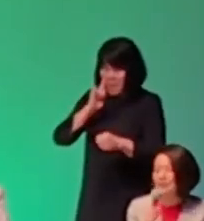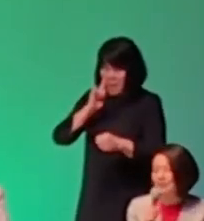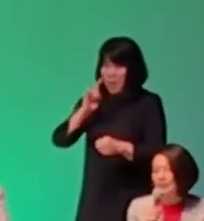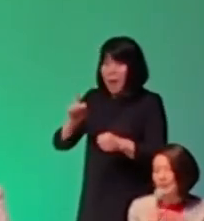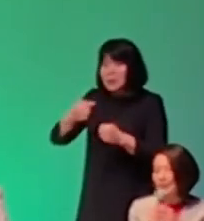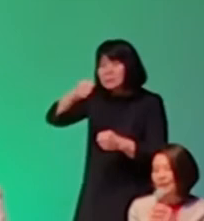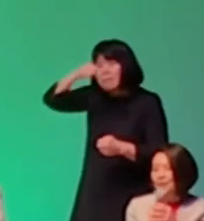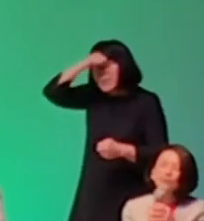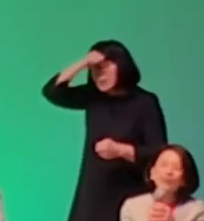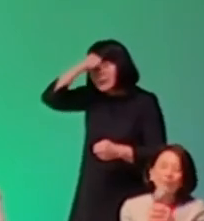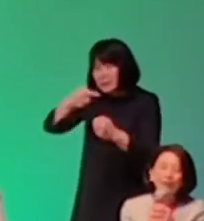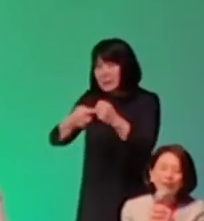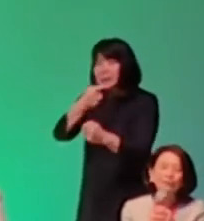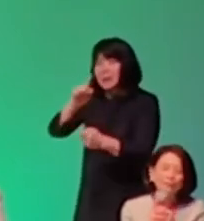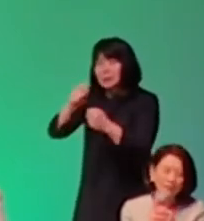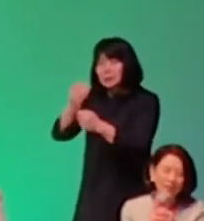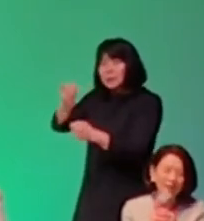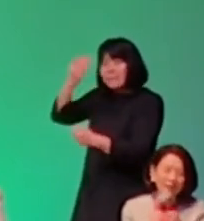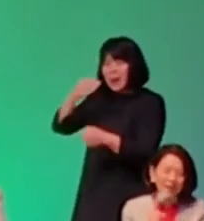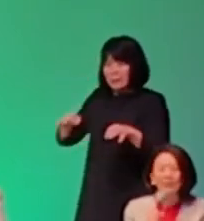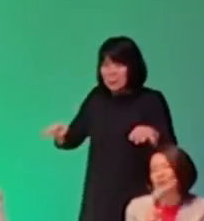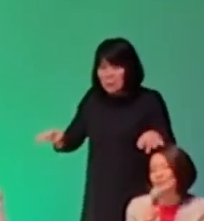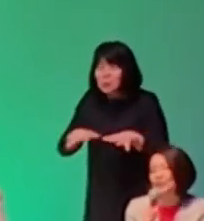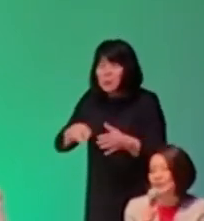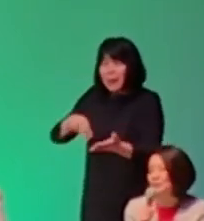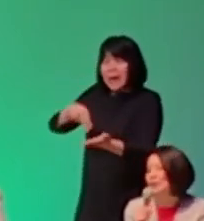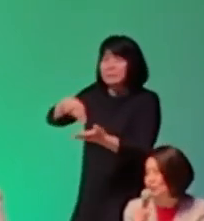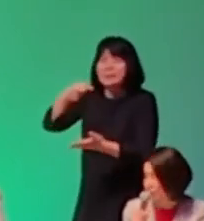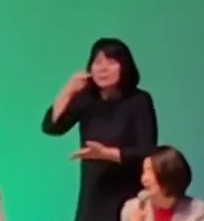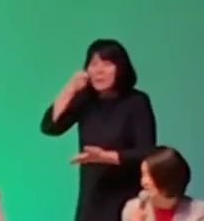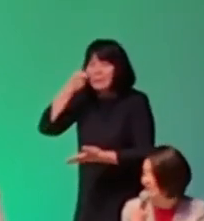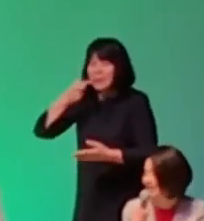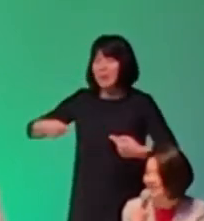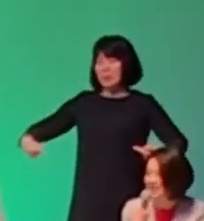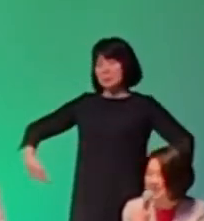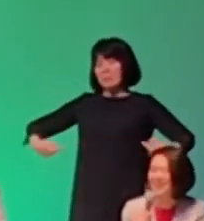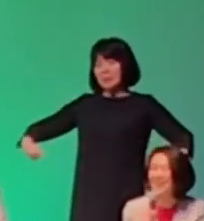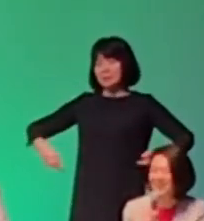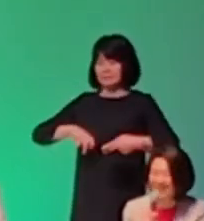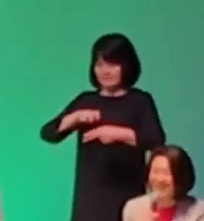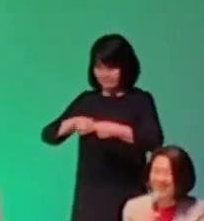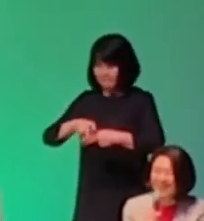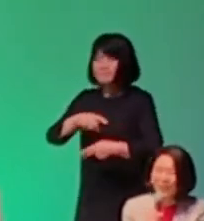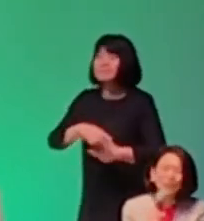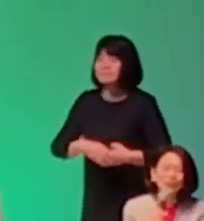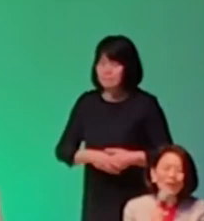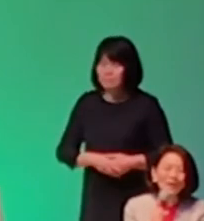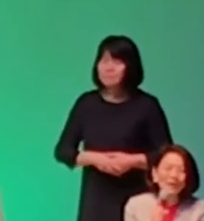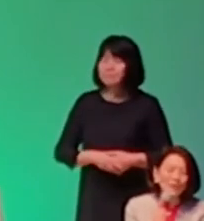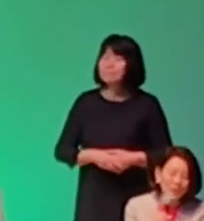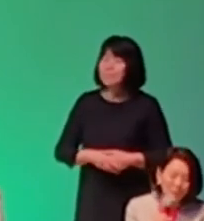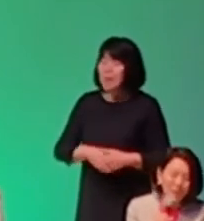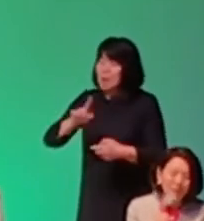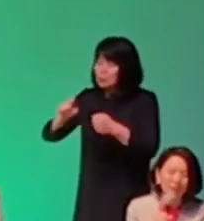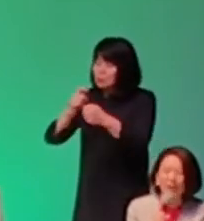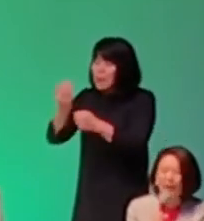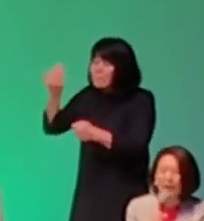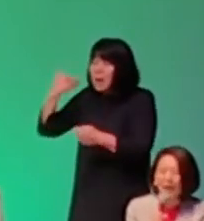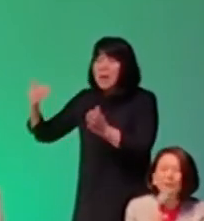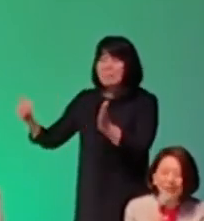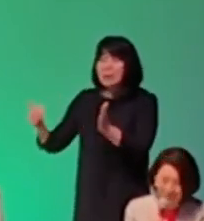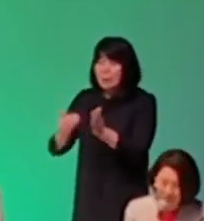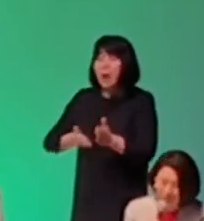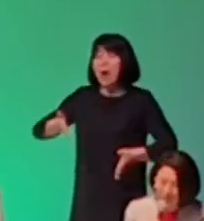病気がきっかけで10年前ある日突然歩けなくなって今車椅子の生活になっています。ということは10年前まで